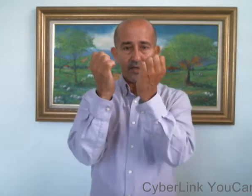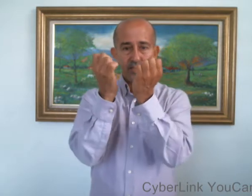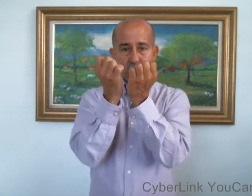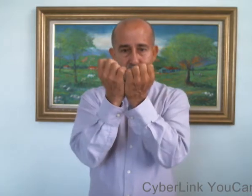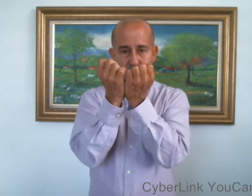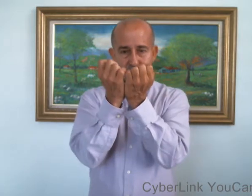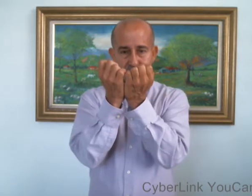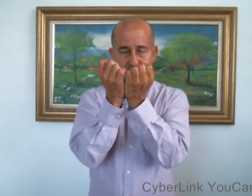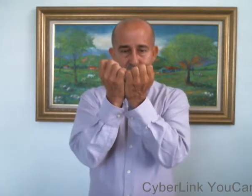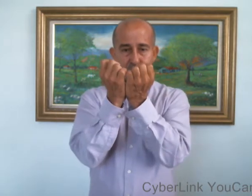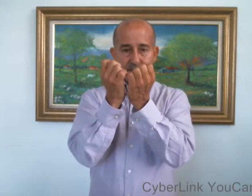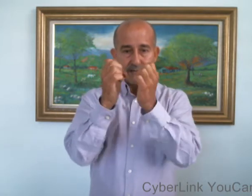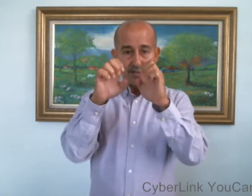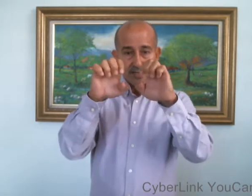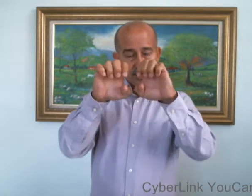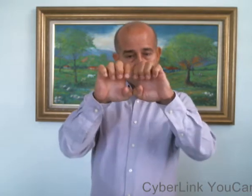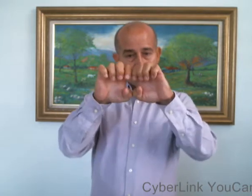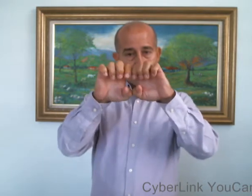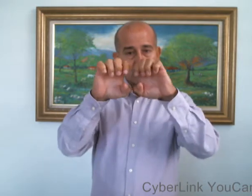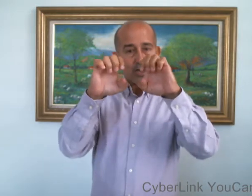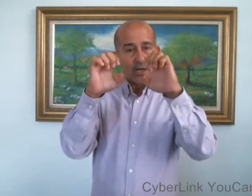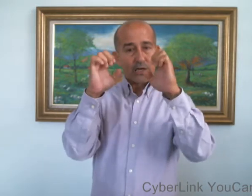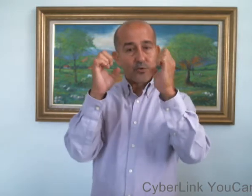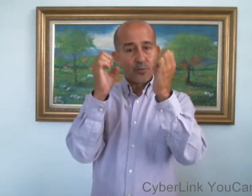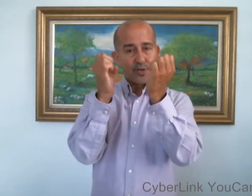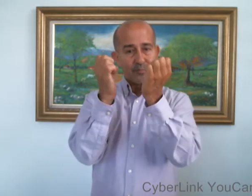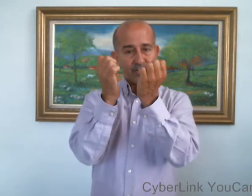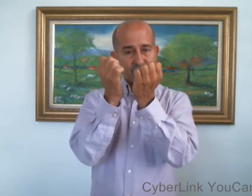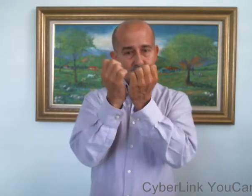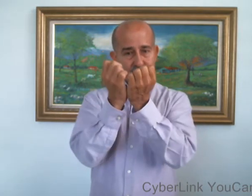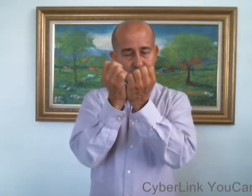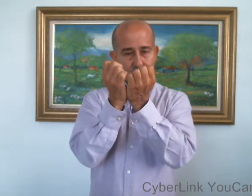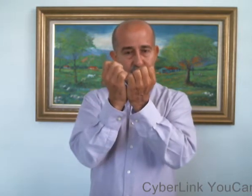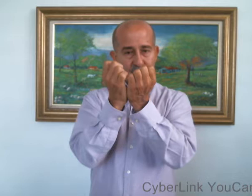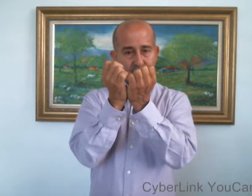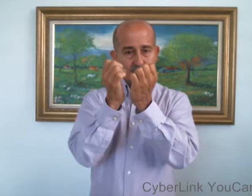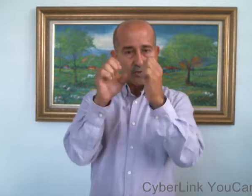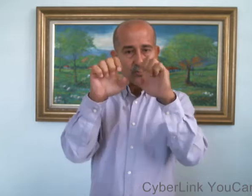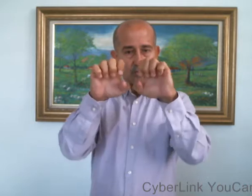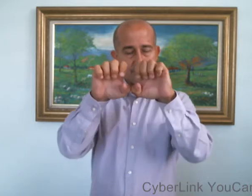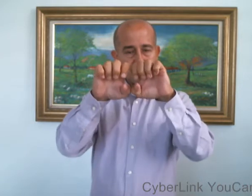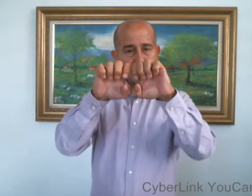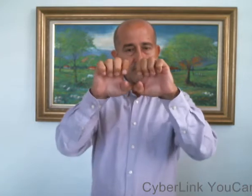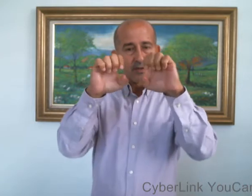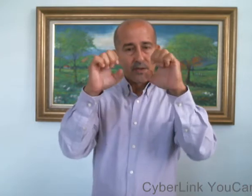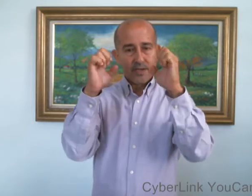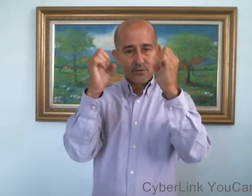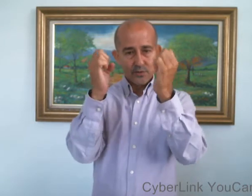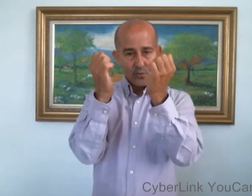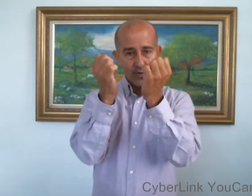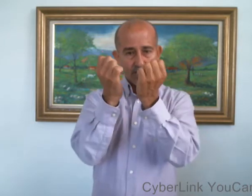equipo. Porque esta seña está relacionada a grupo de personas con un fin en común. Eso es un